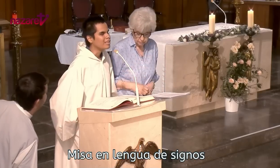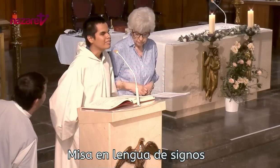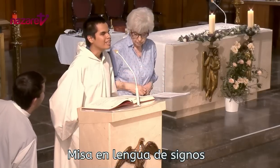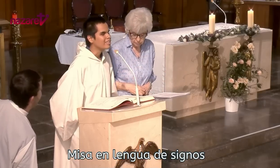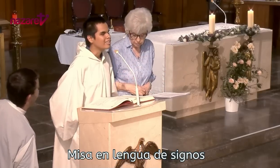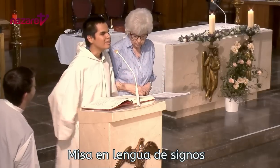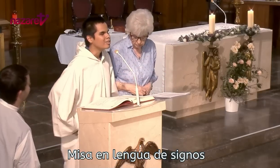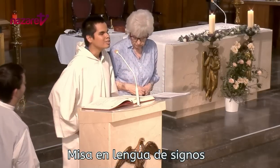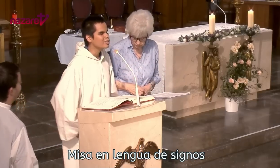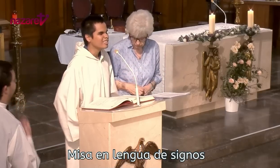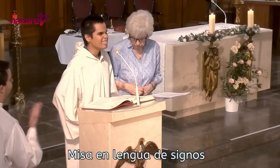Palabra de Dios.